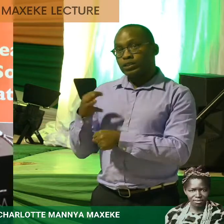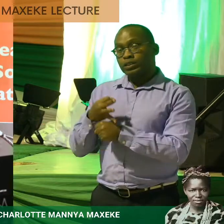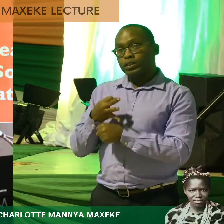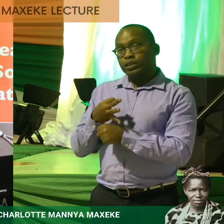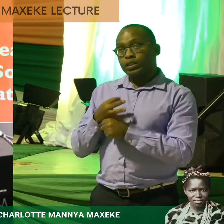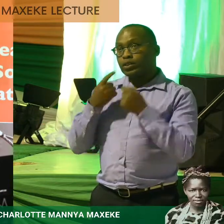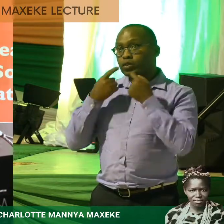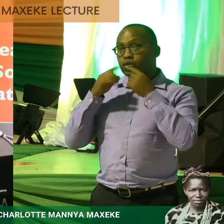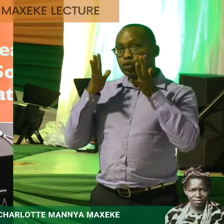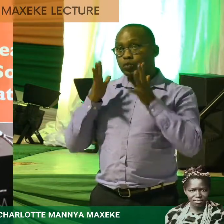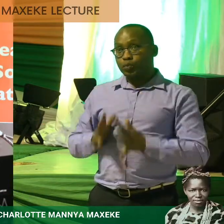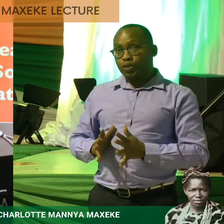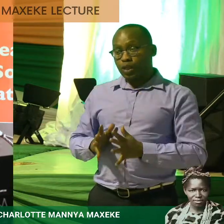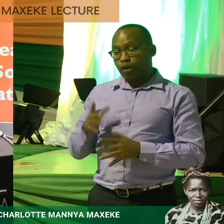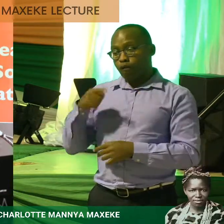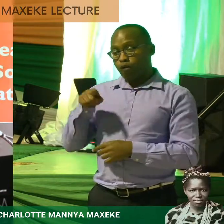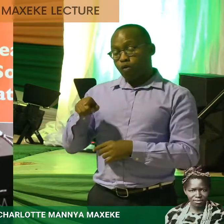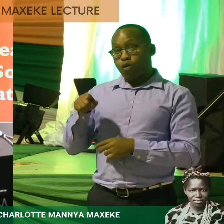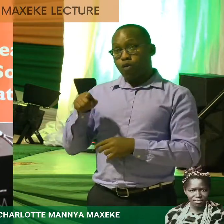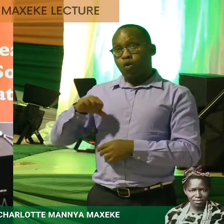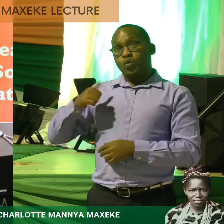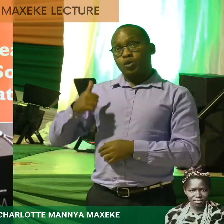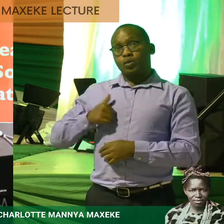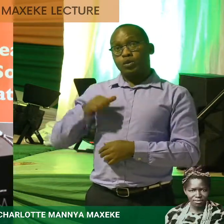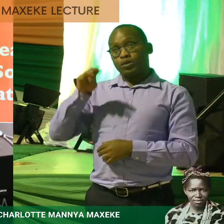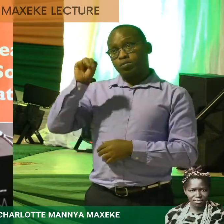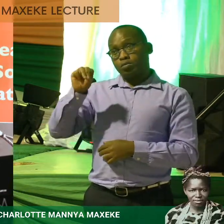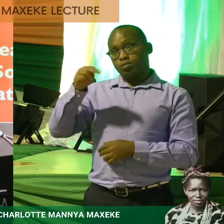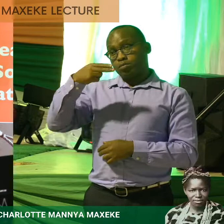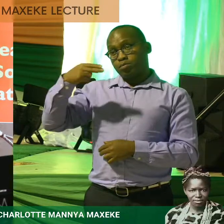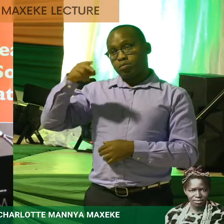utata uspika uemshonlo